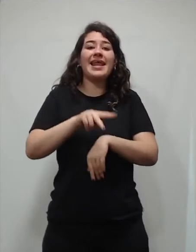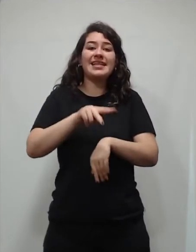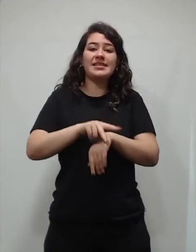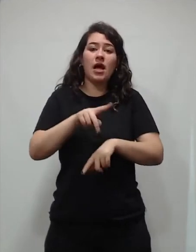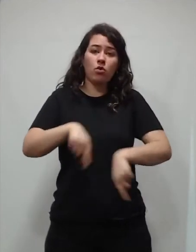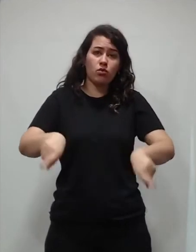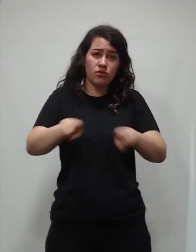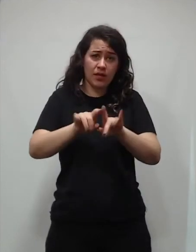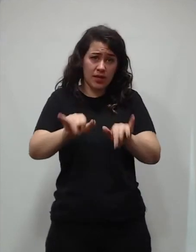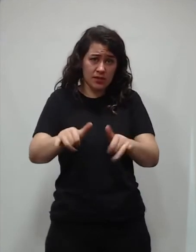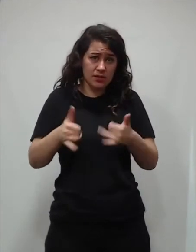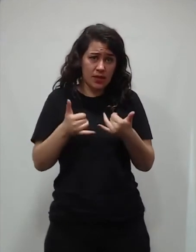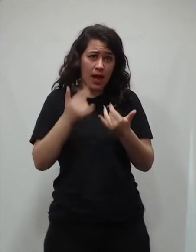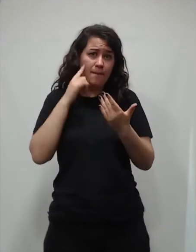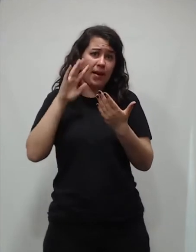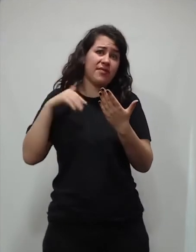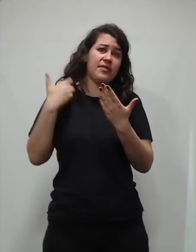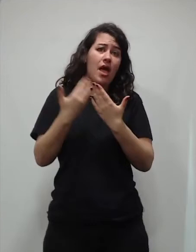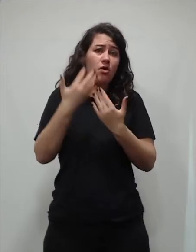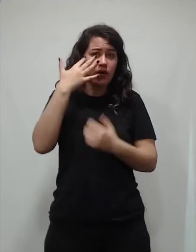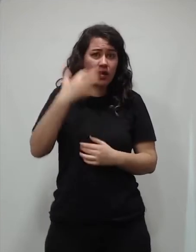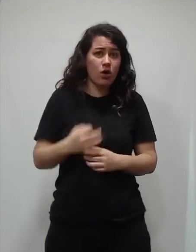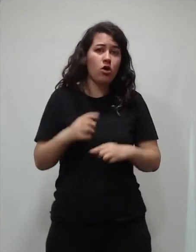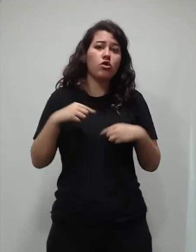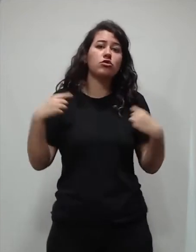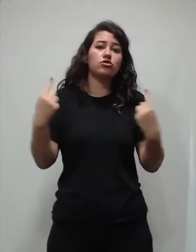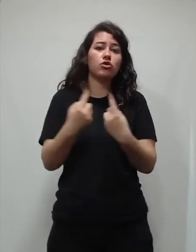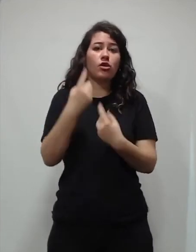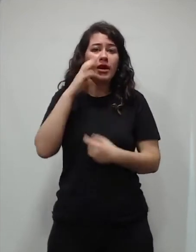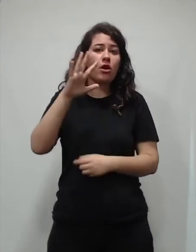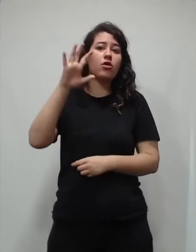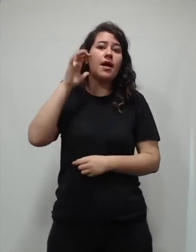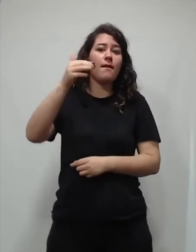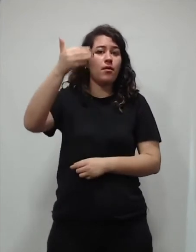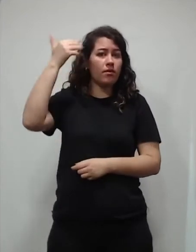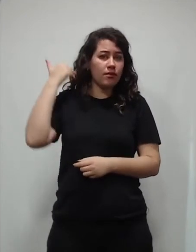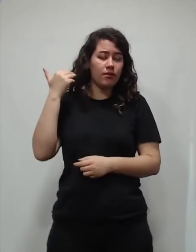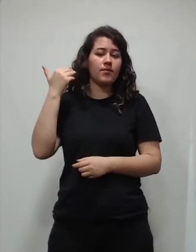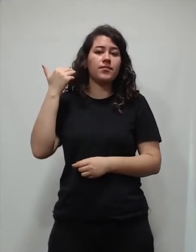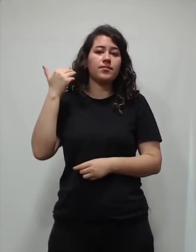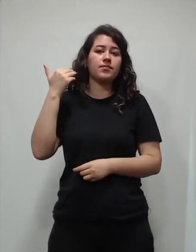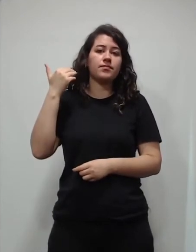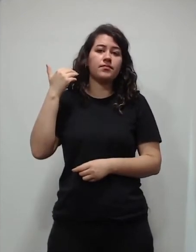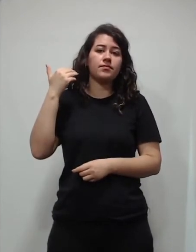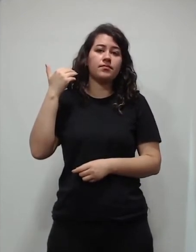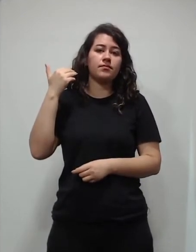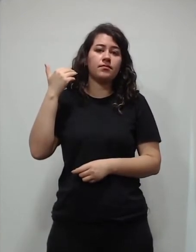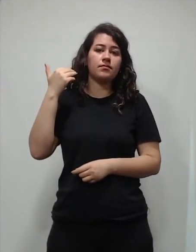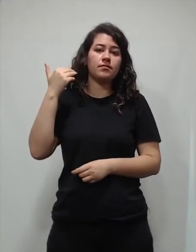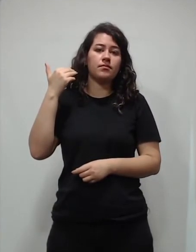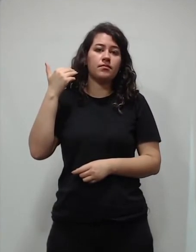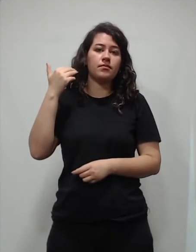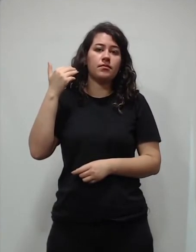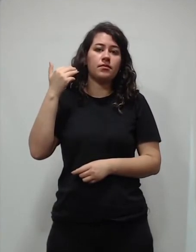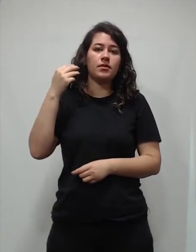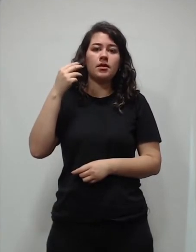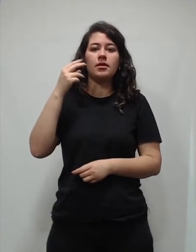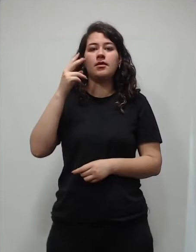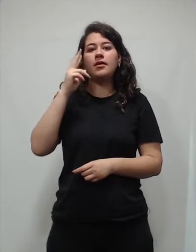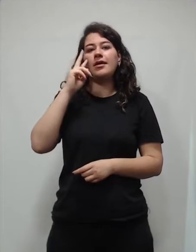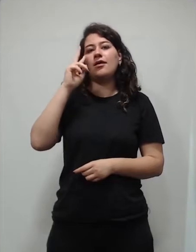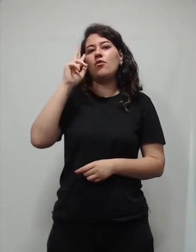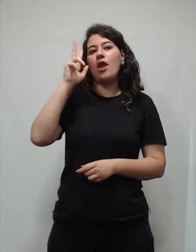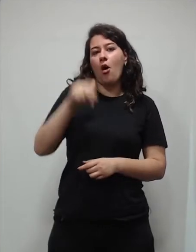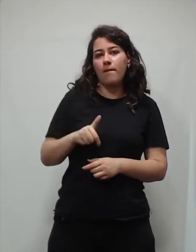supongo que ustedes ya lo habrán planteado, nosotros recordamos con fuerza la postura de la Universidad de la